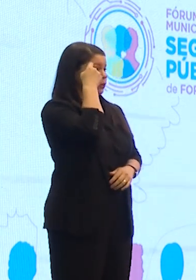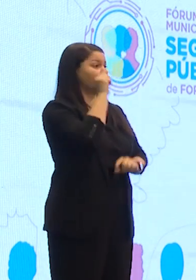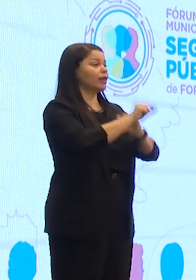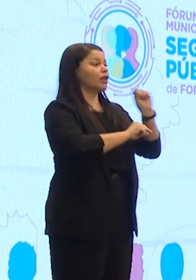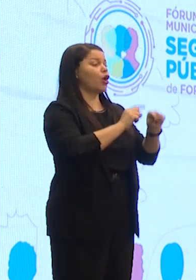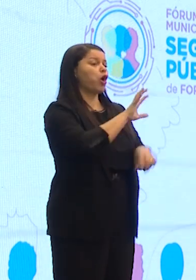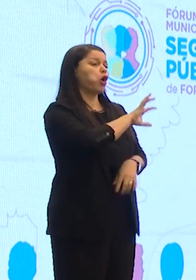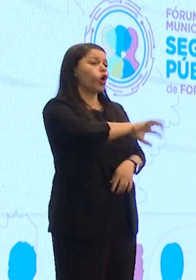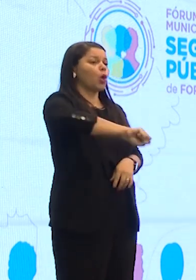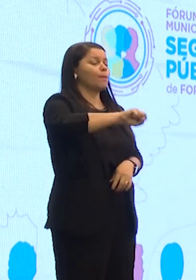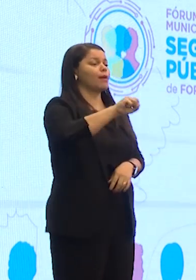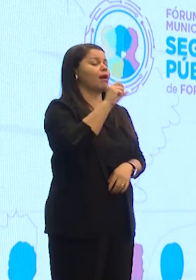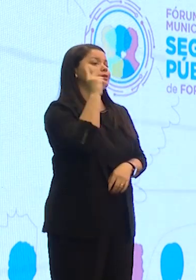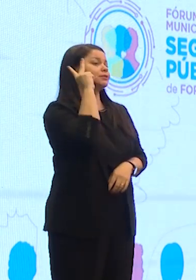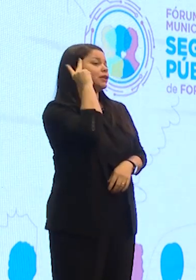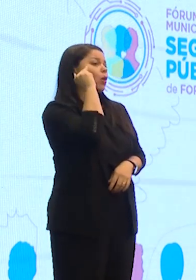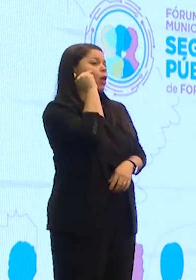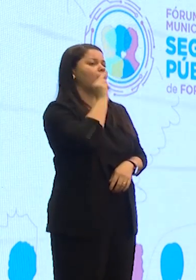mas é.